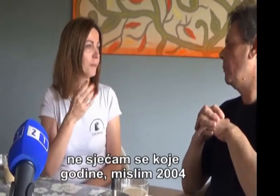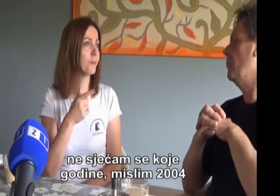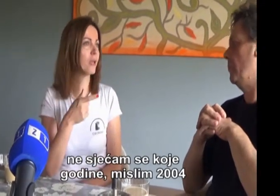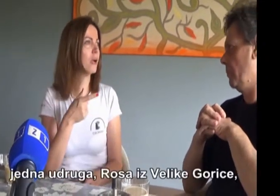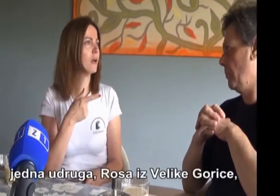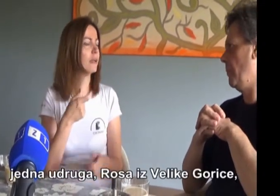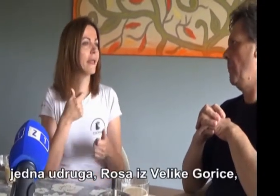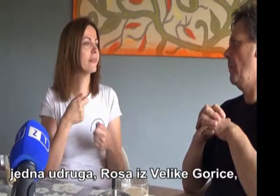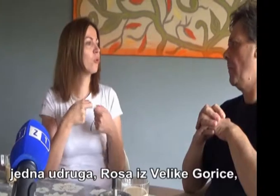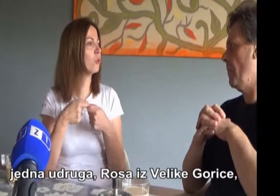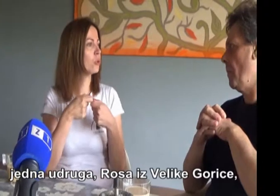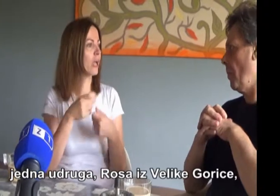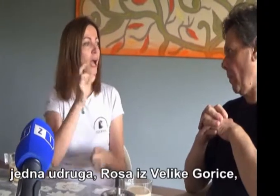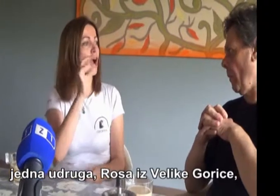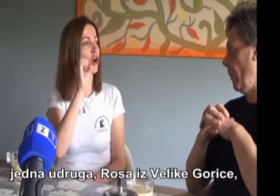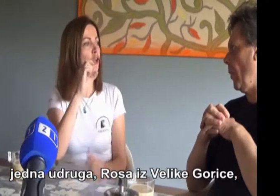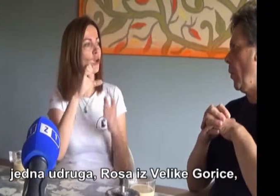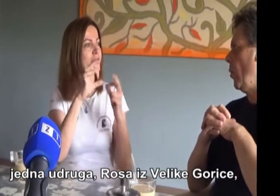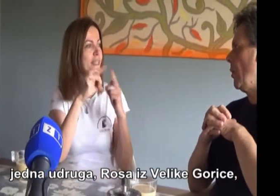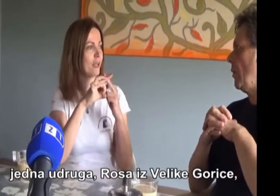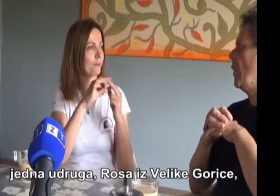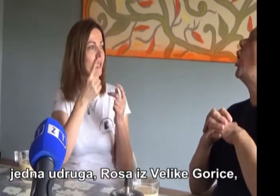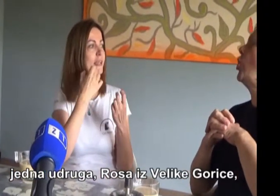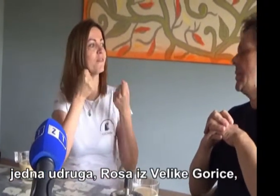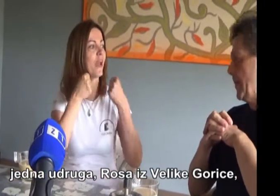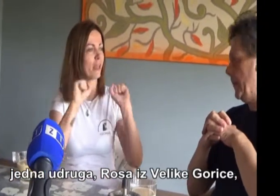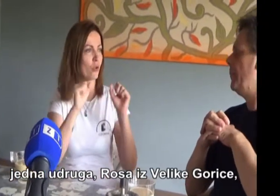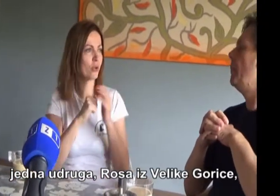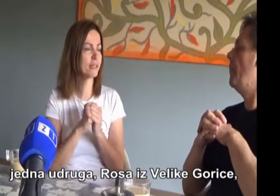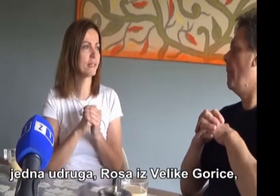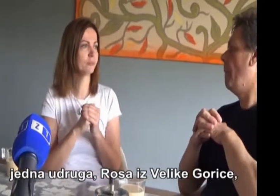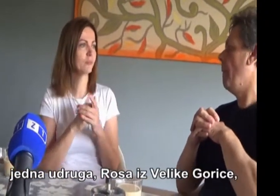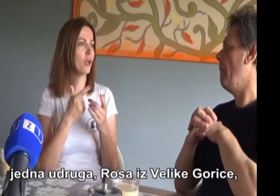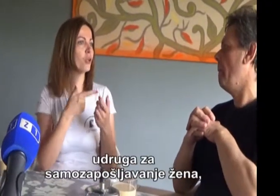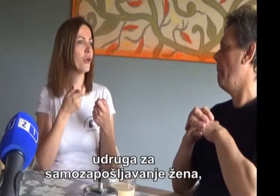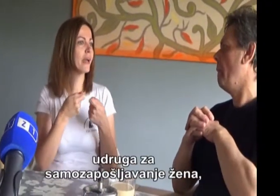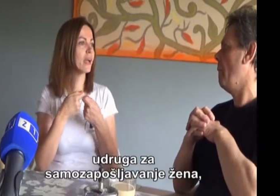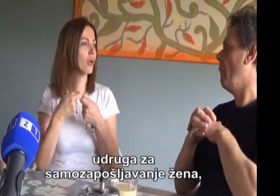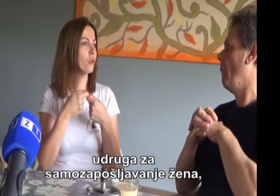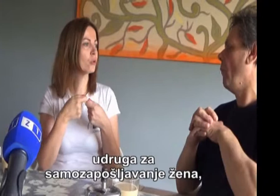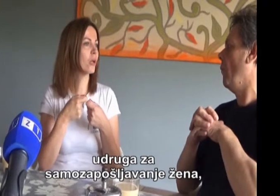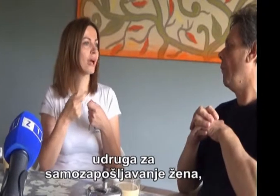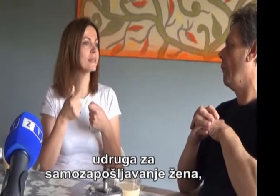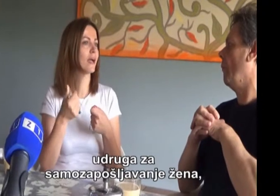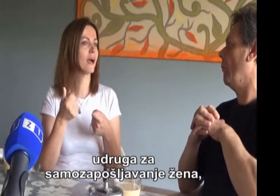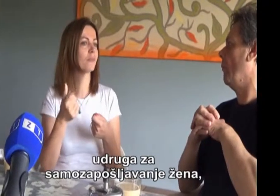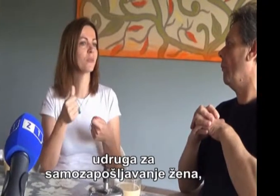2004. jedna udruga Rosa iz Pete Gorice, to je nekakva udruga za